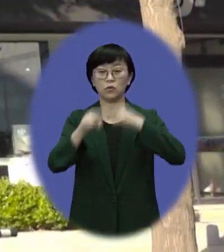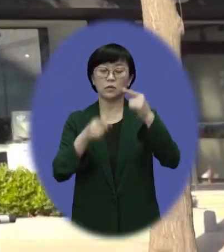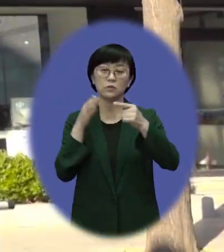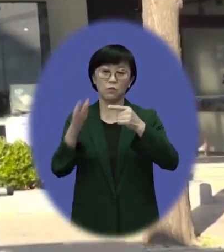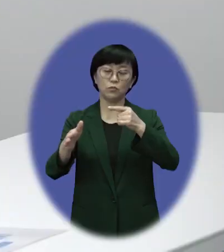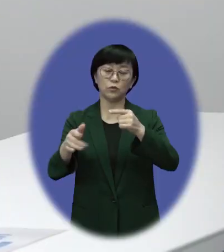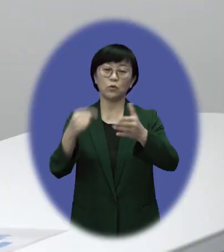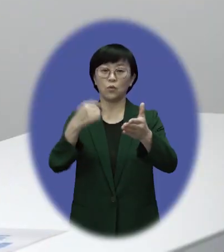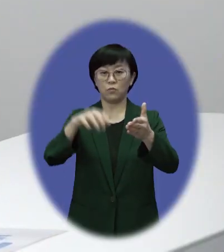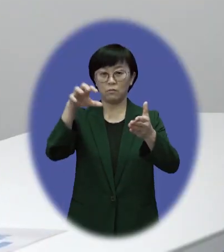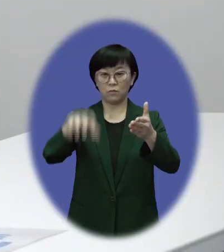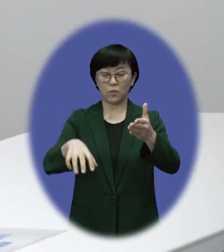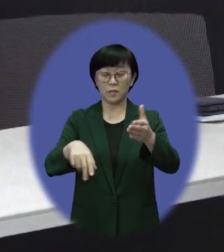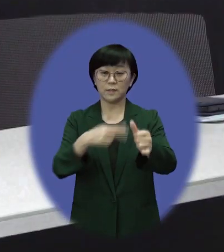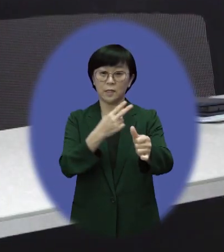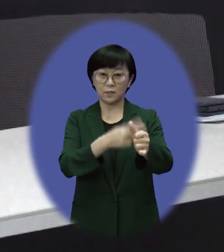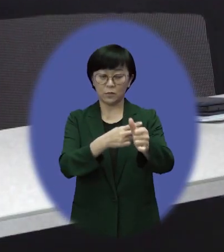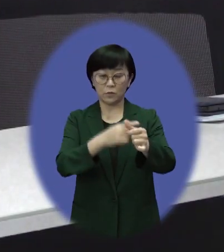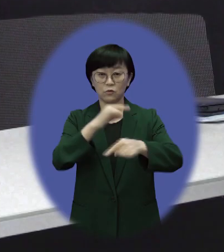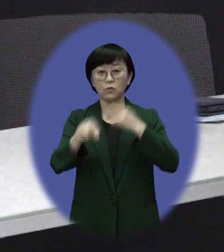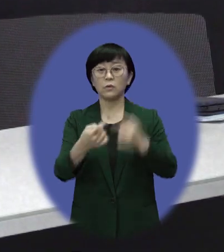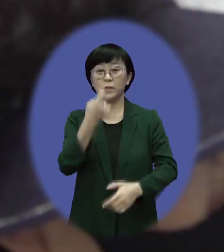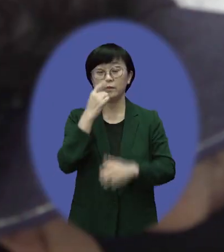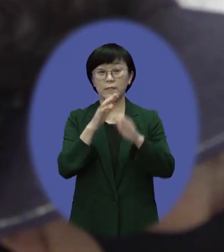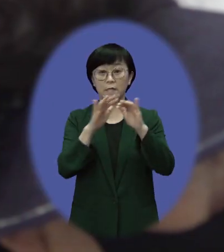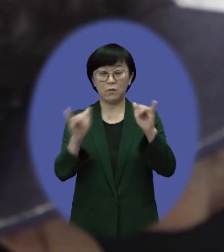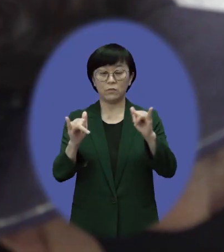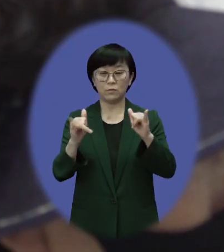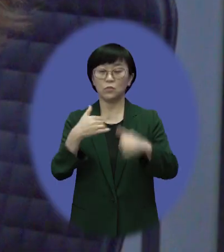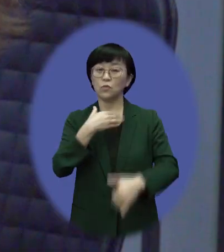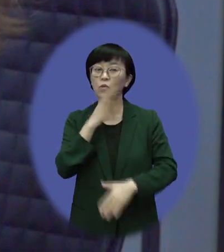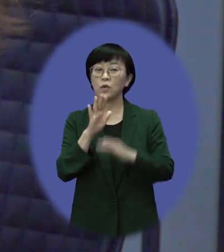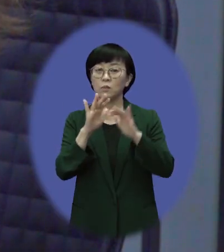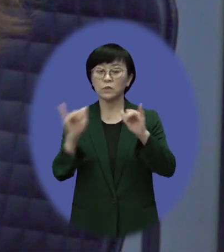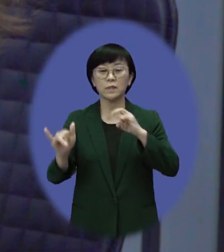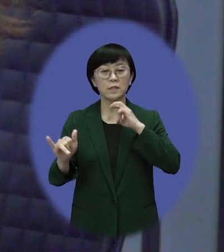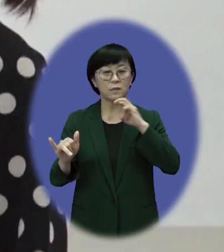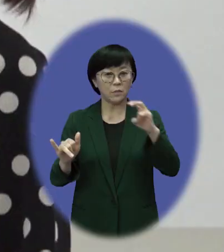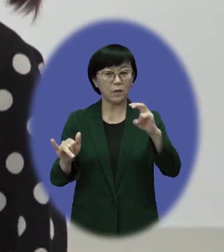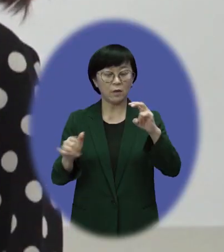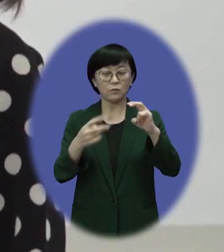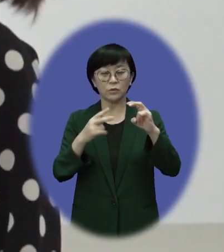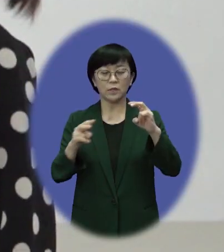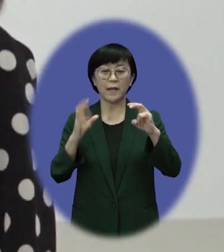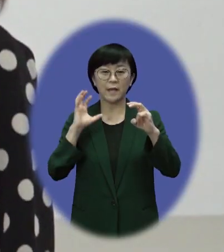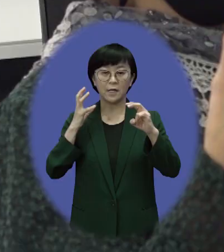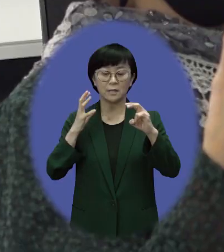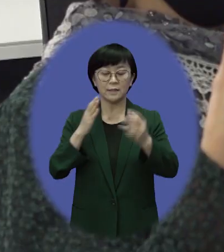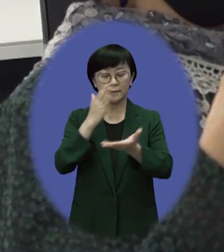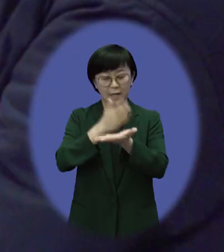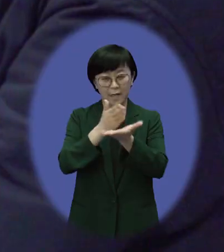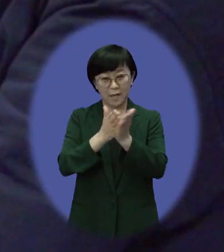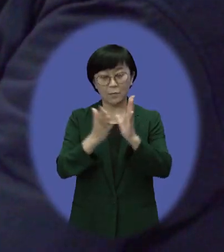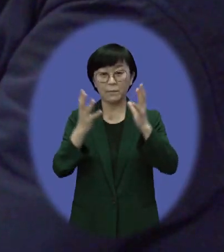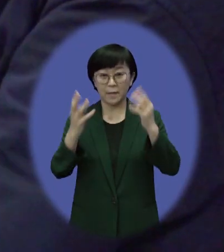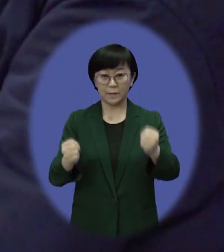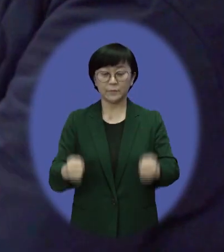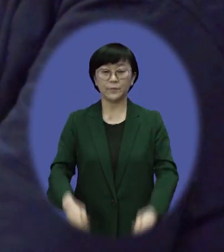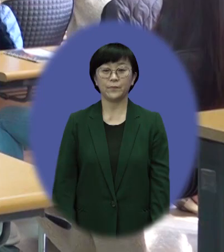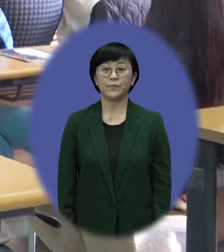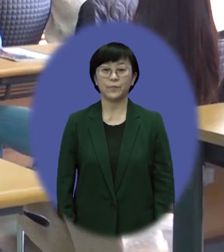서울수어 전문 교육원. 강사님께 수어를 배우는 사람들은 어르신부터 20대 청년, 아이까지 매우 다양한데요.